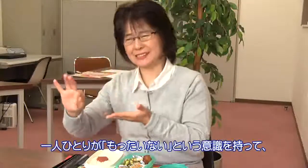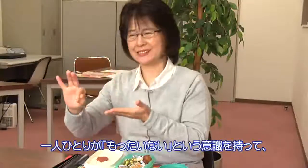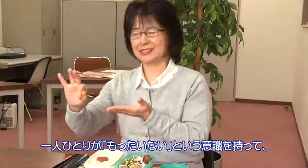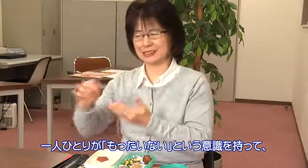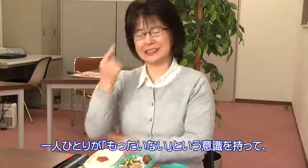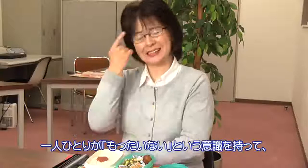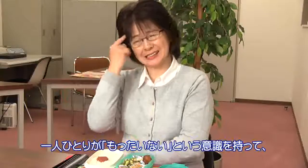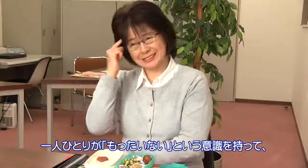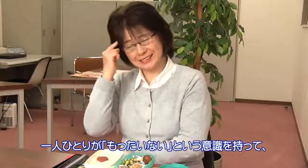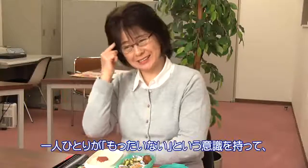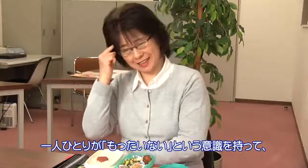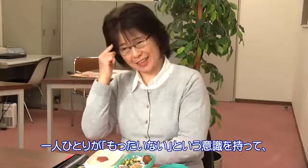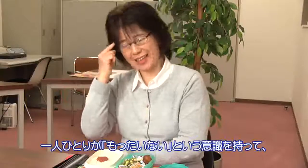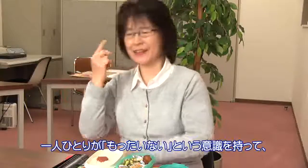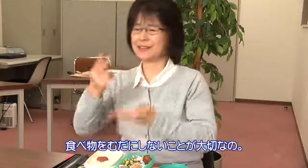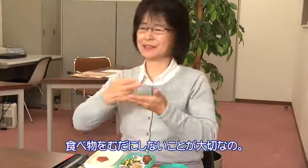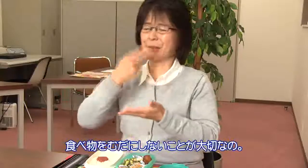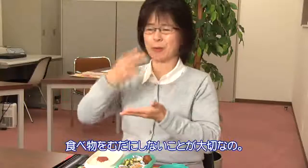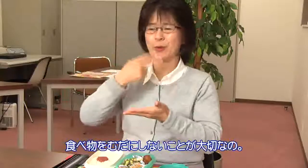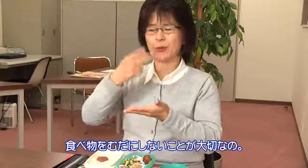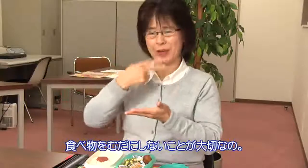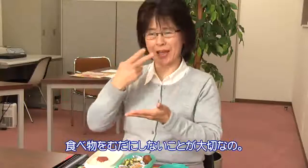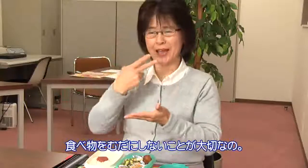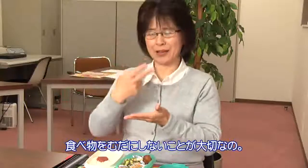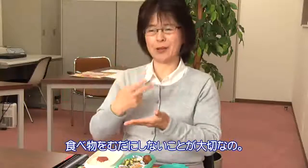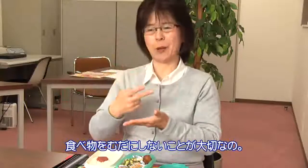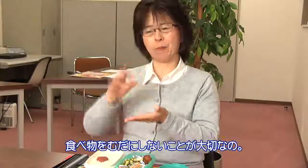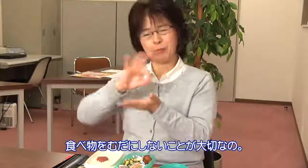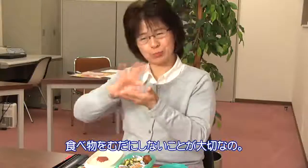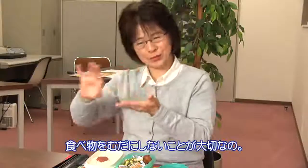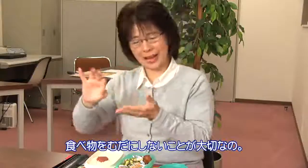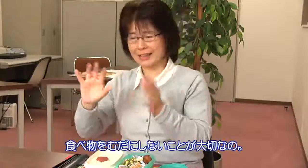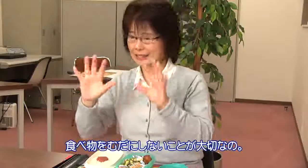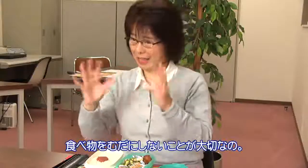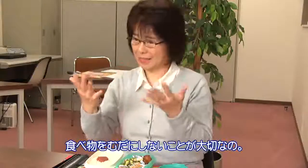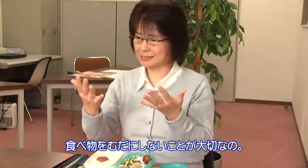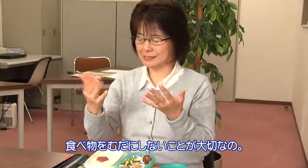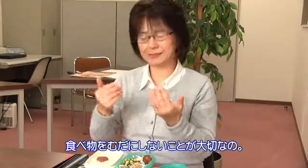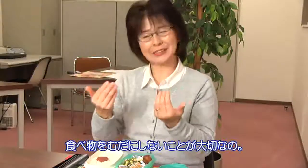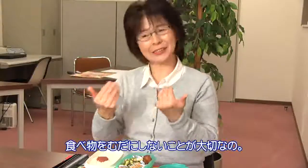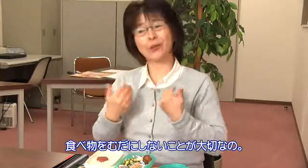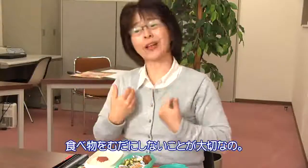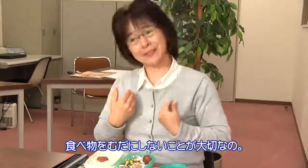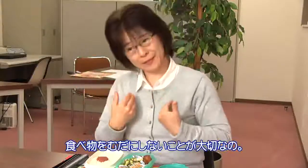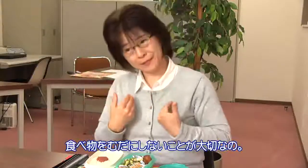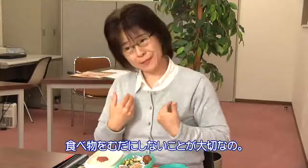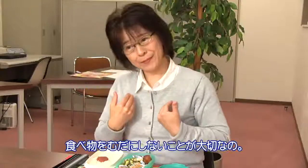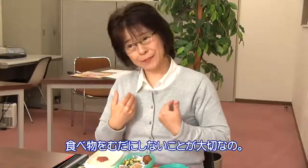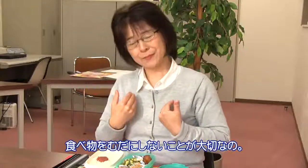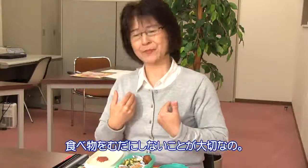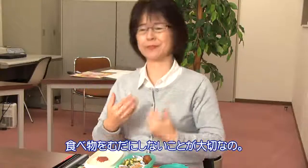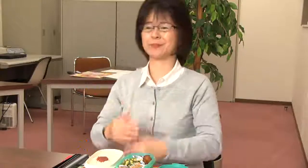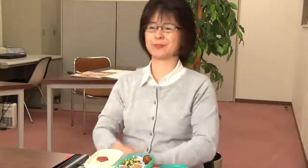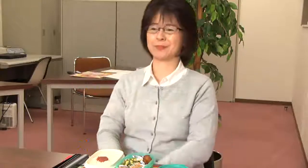ないという意識を持って食べ物を無駄にしないことが大切なの